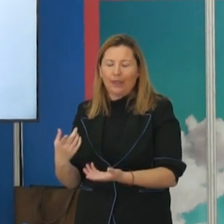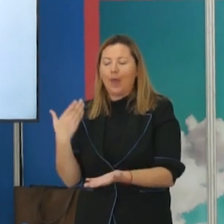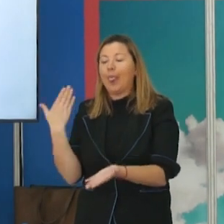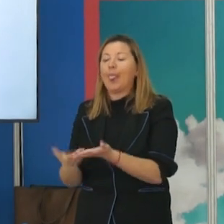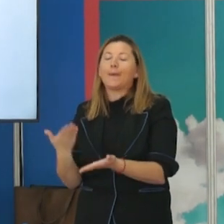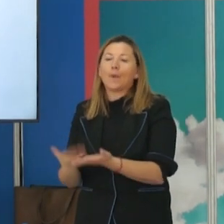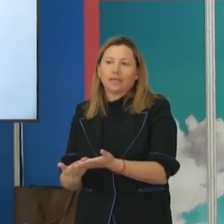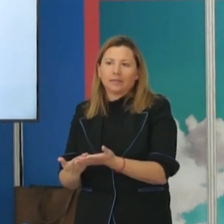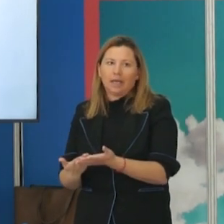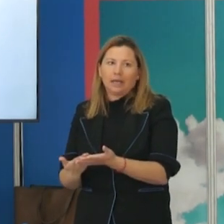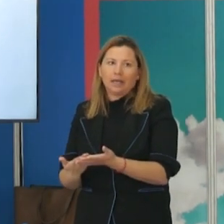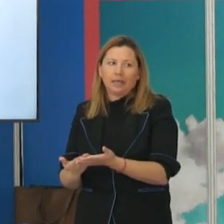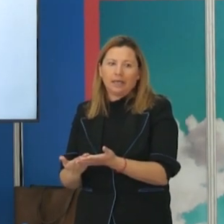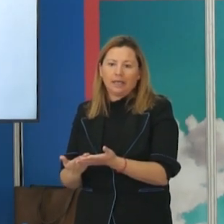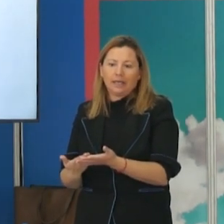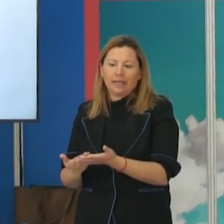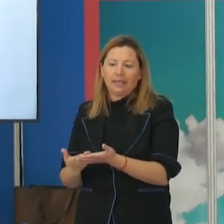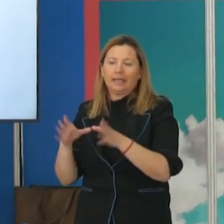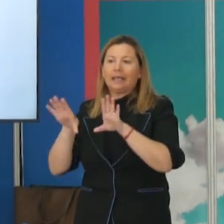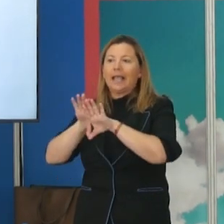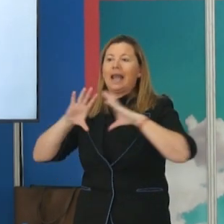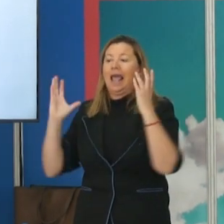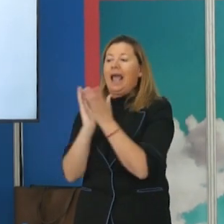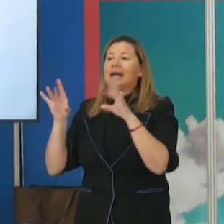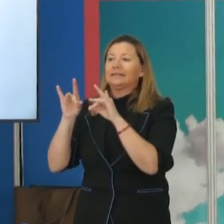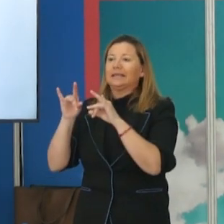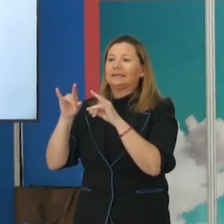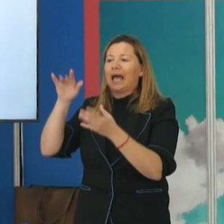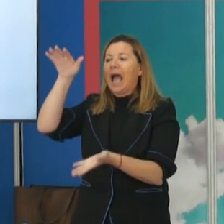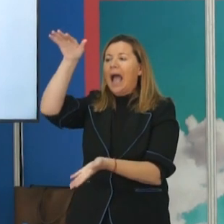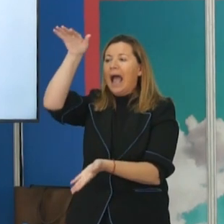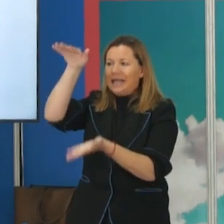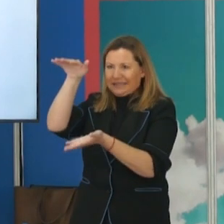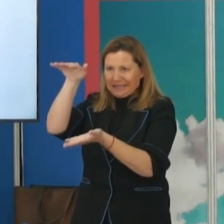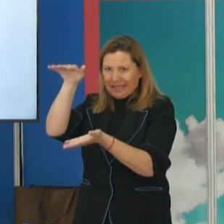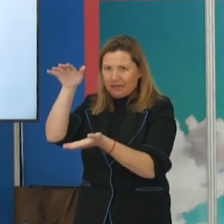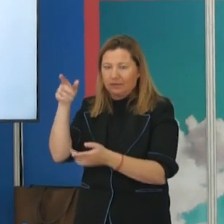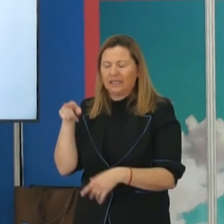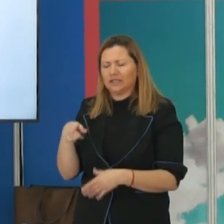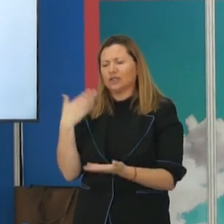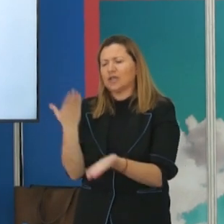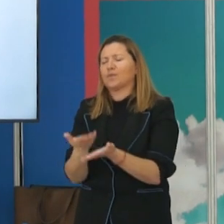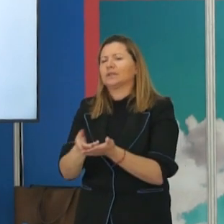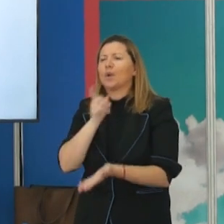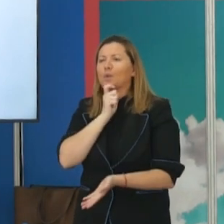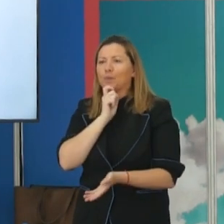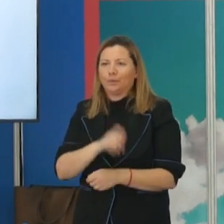ya da por demostrado, que la Tierra está achatada por los polos. Bien, ¿cómo se demuestra eso?